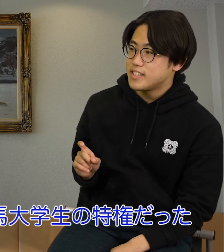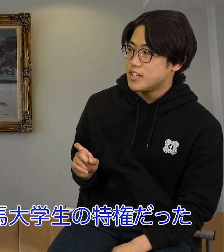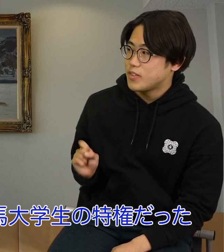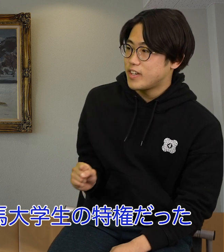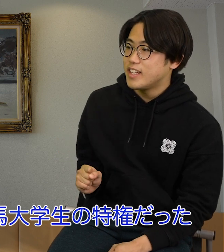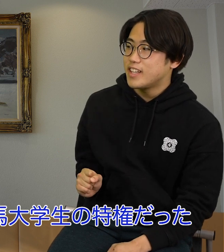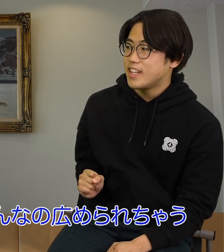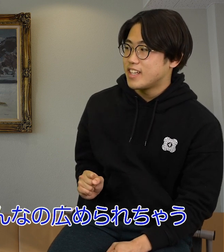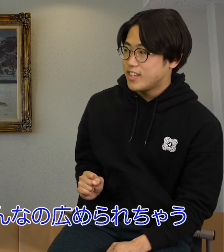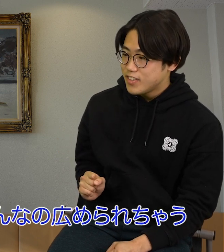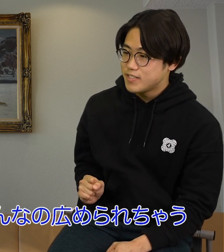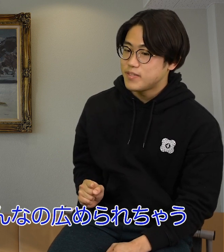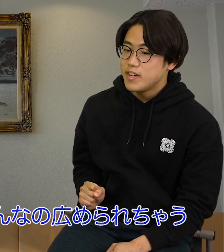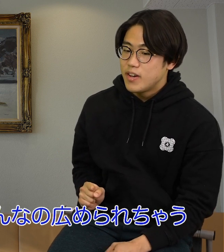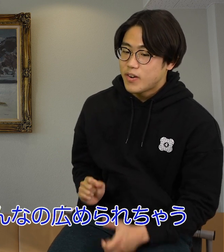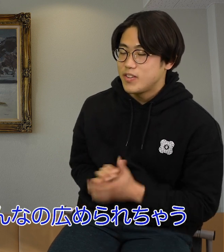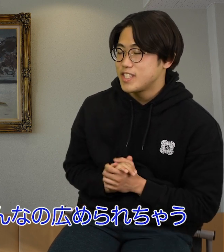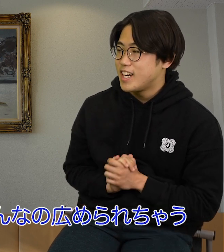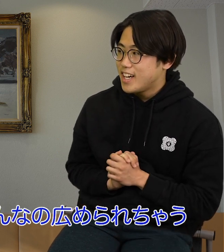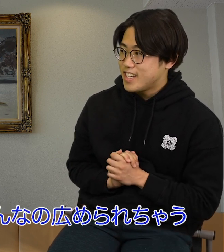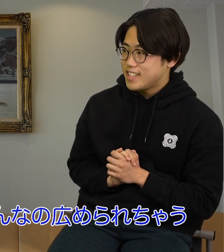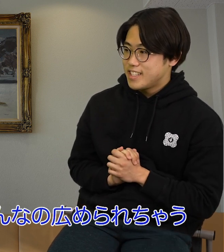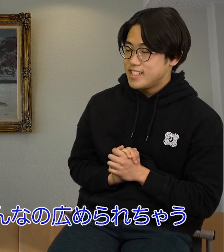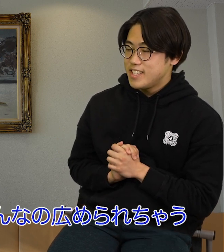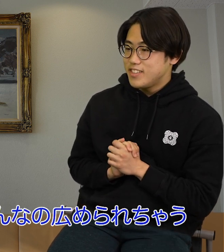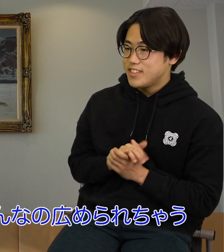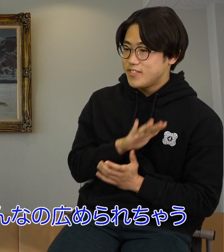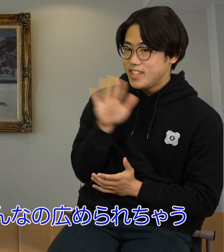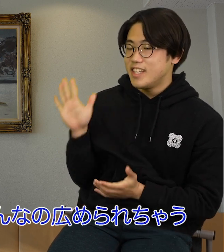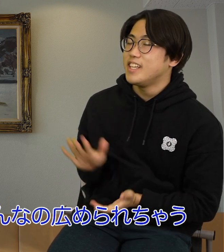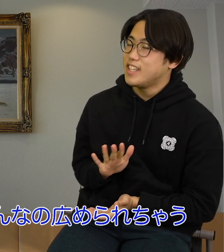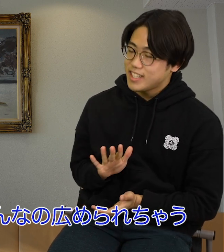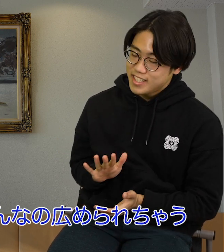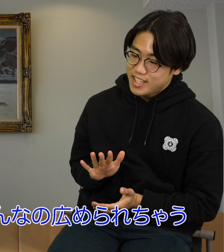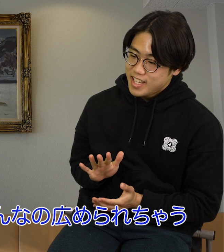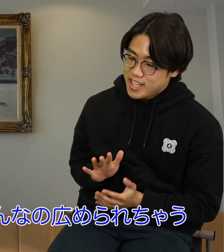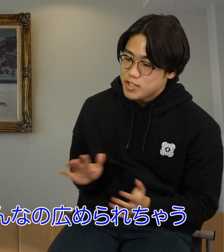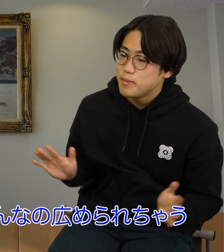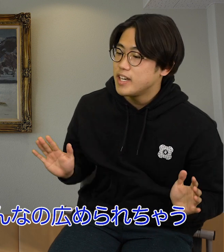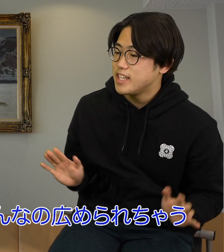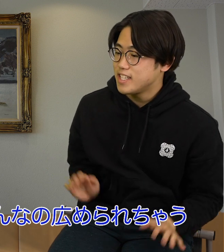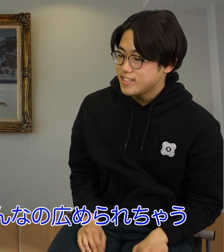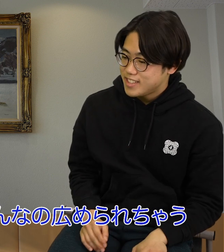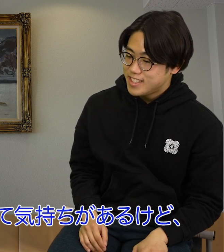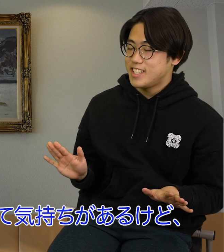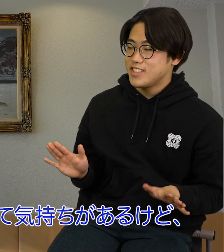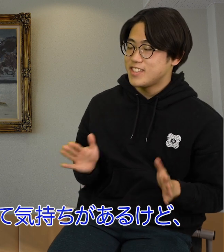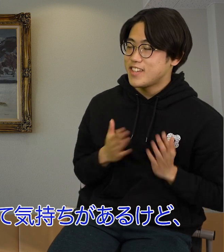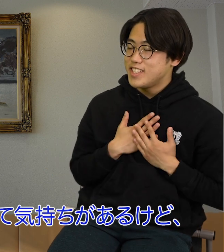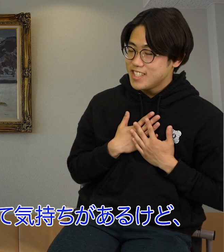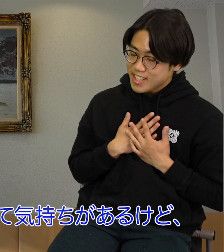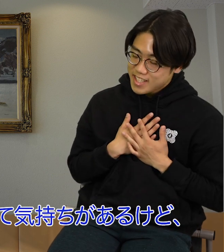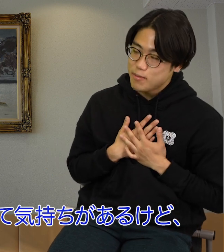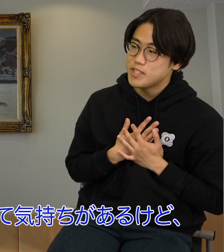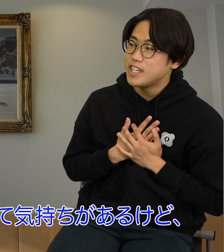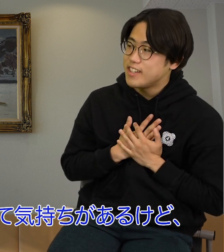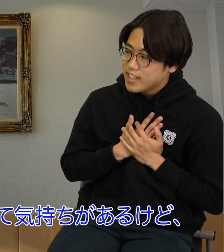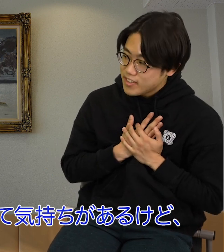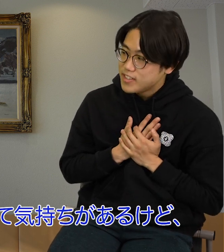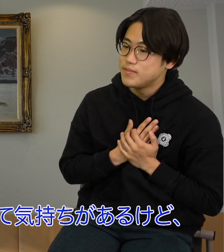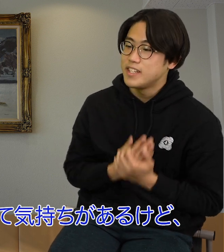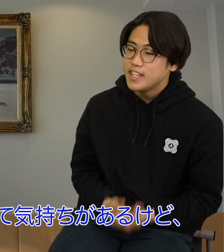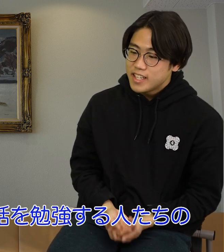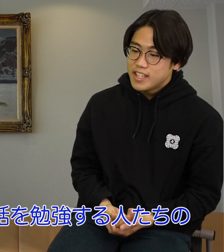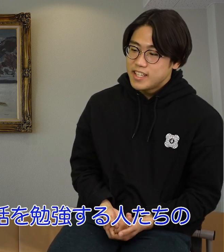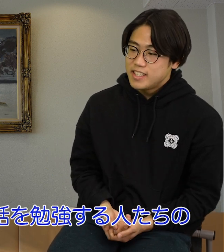大学生の特権だったんだけど、今年から全国のみんなに広められちゃう。ちょっと寂しいなって気持ちがある